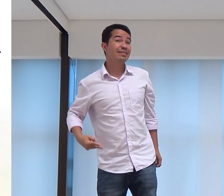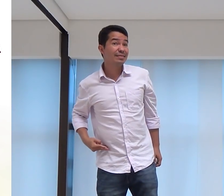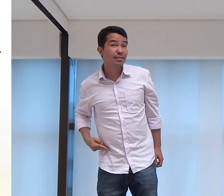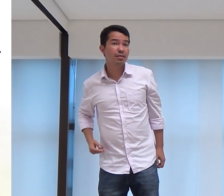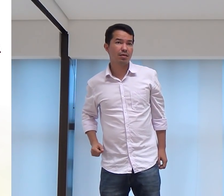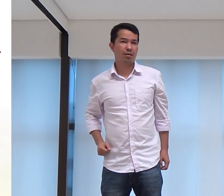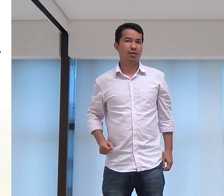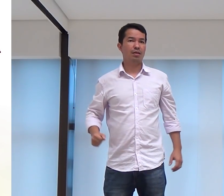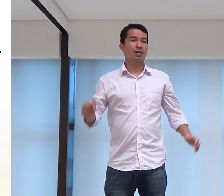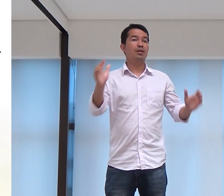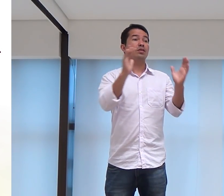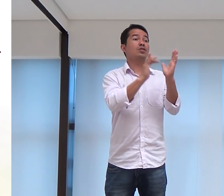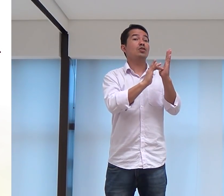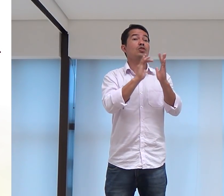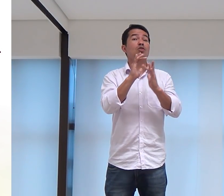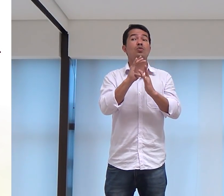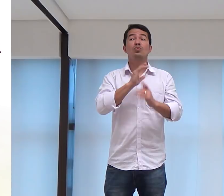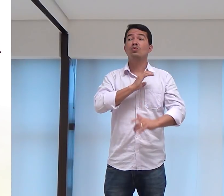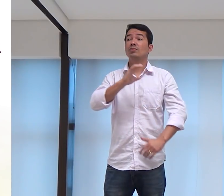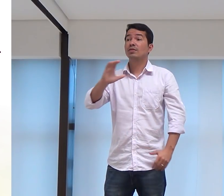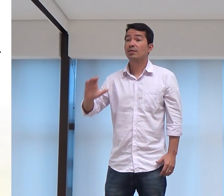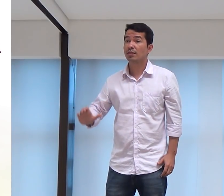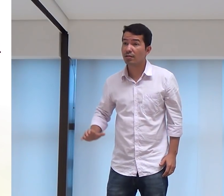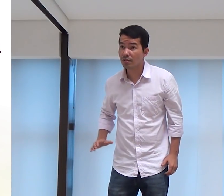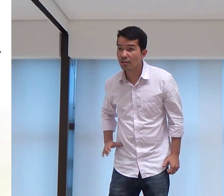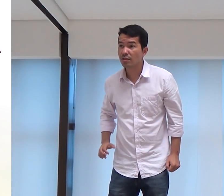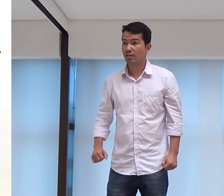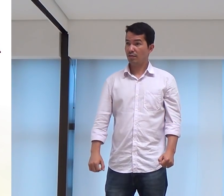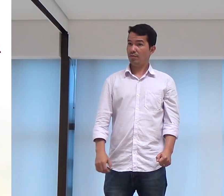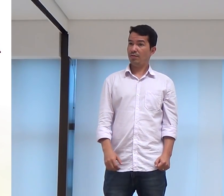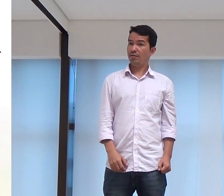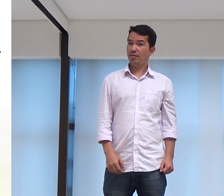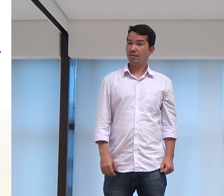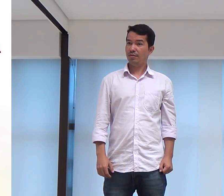que é o Messias, e que é Jesus Cristo.